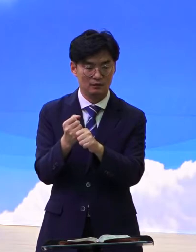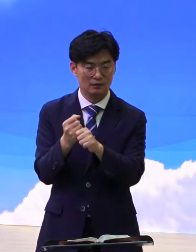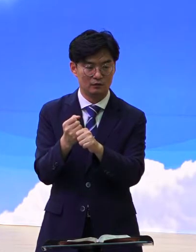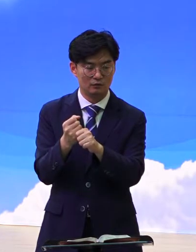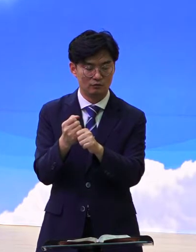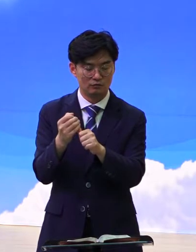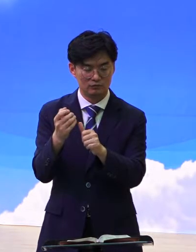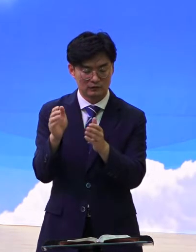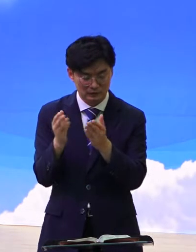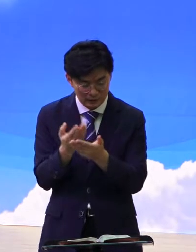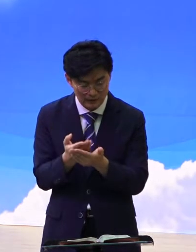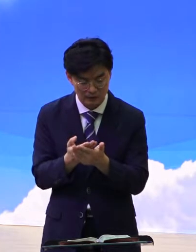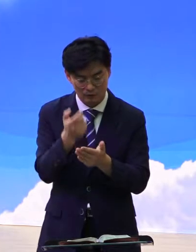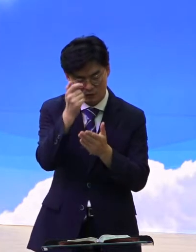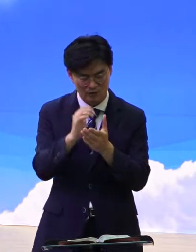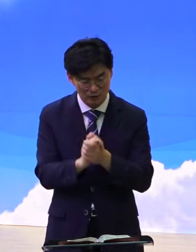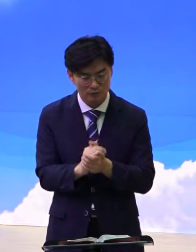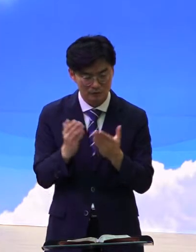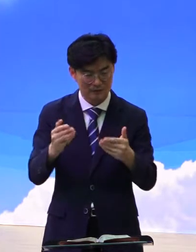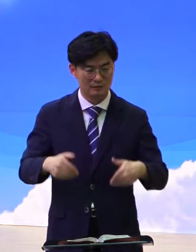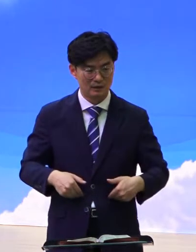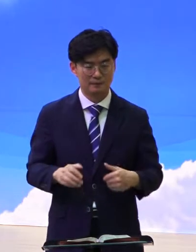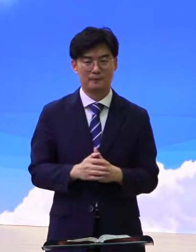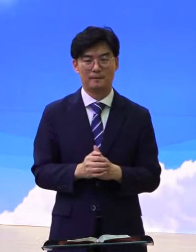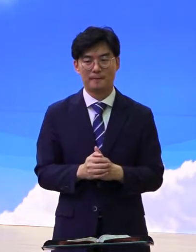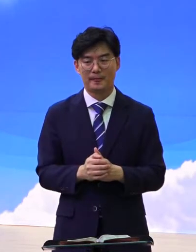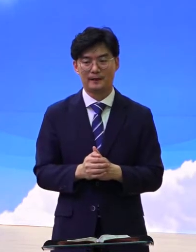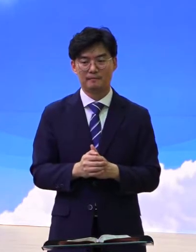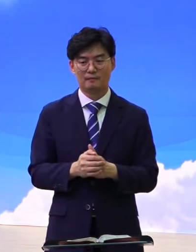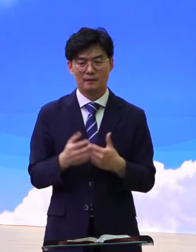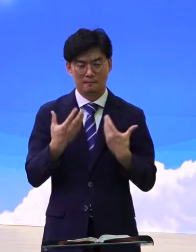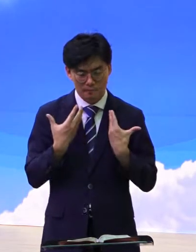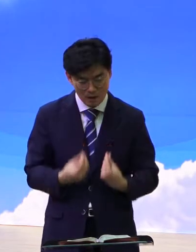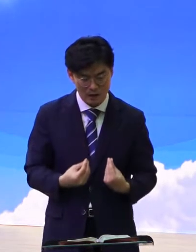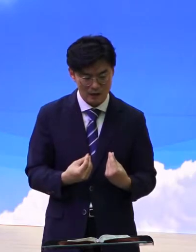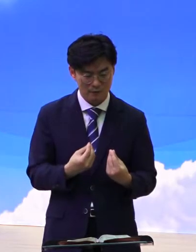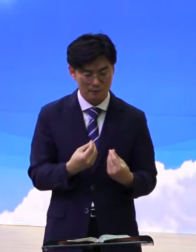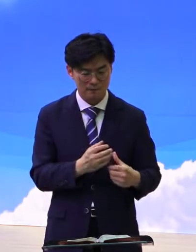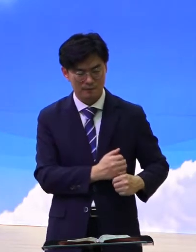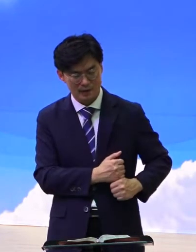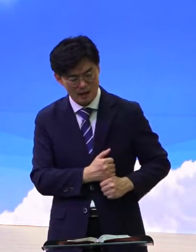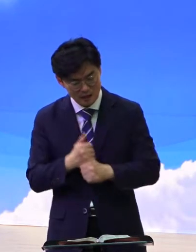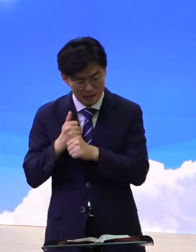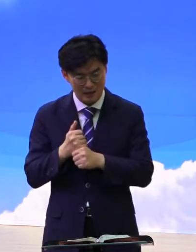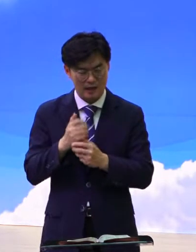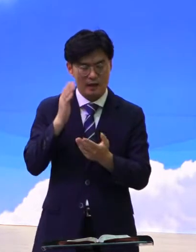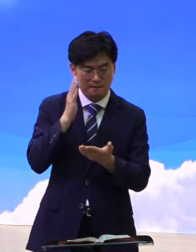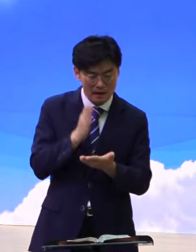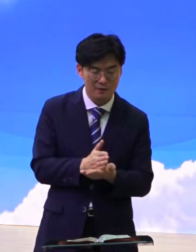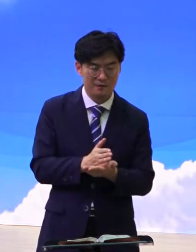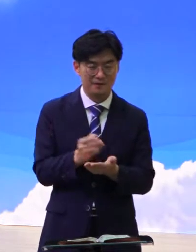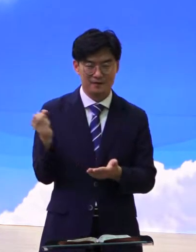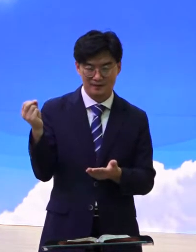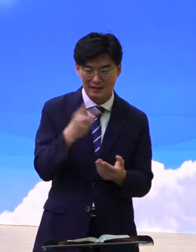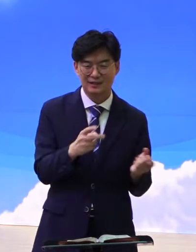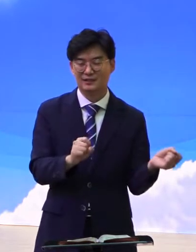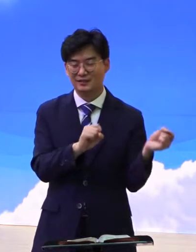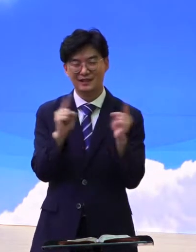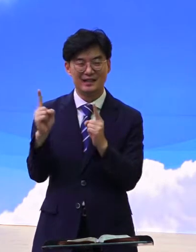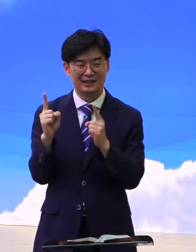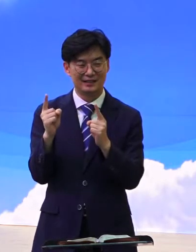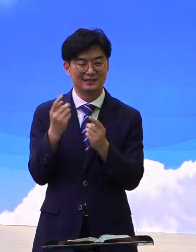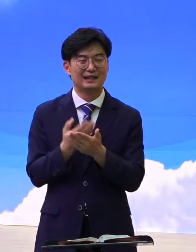때입니다. 주저앉아 있는 우리를 일으켜 달라고 기도할 때입니다. 주님께 대한 우리가 가지고 있었던